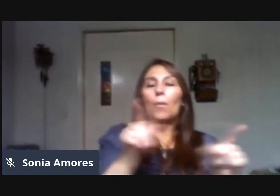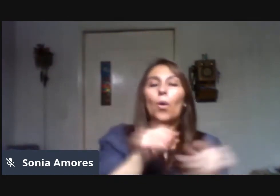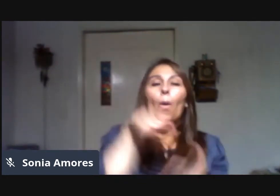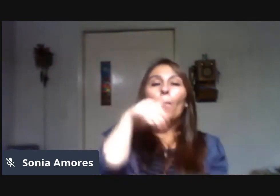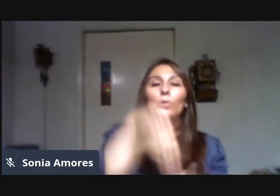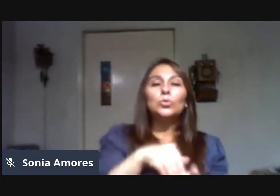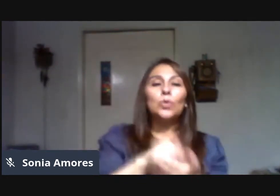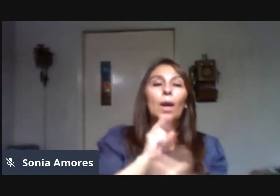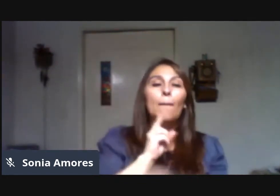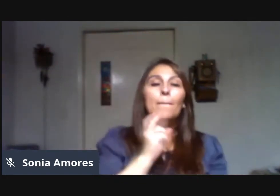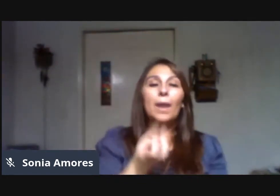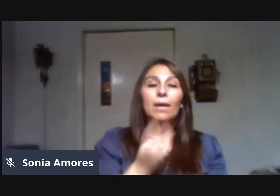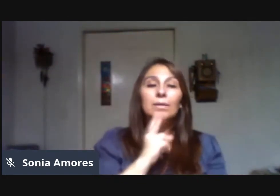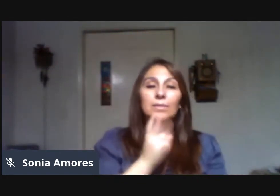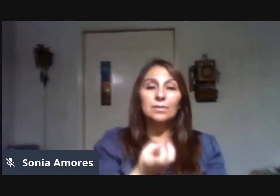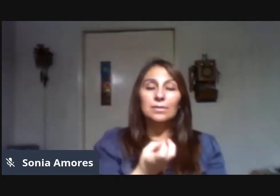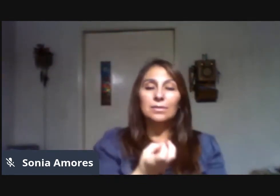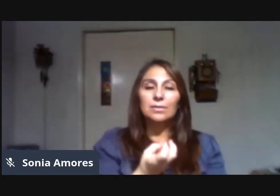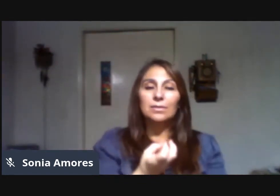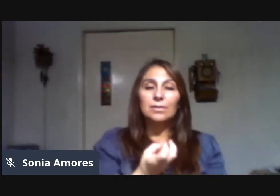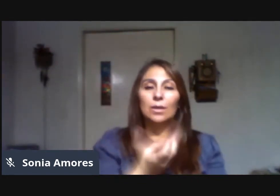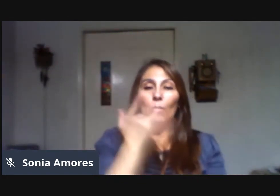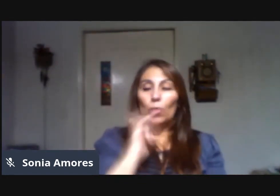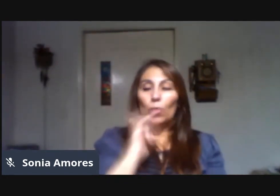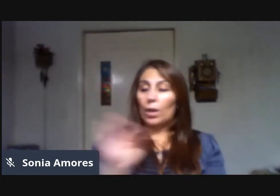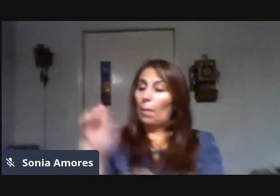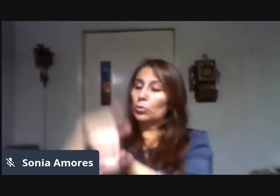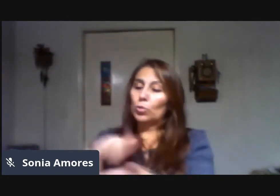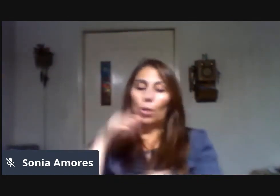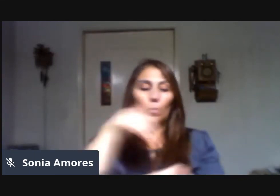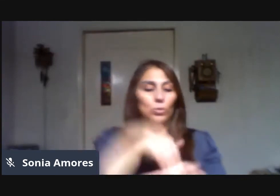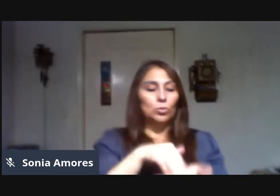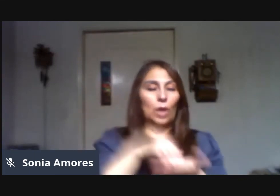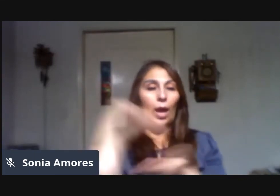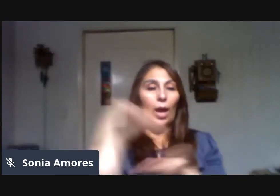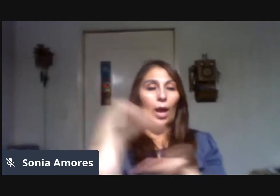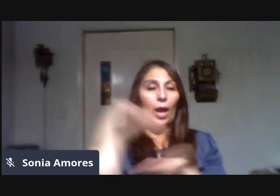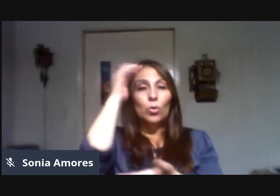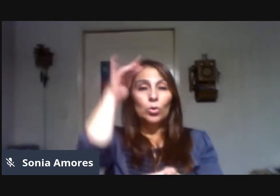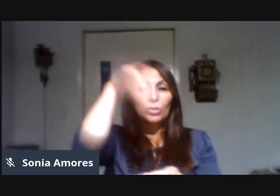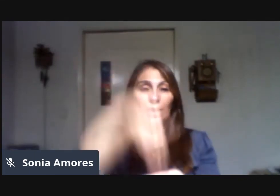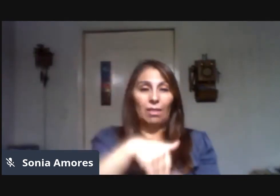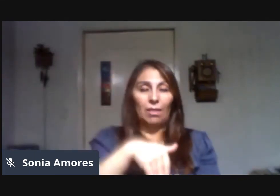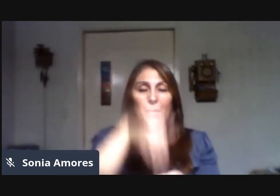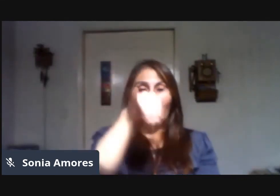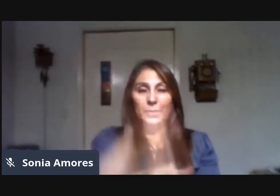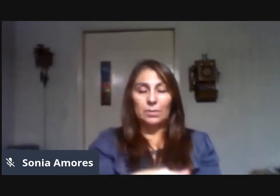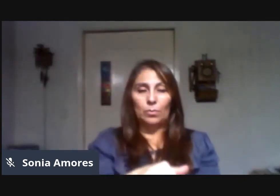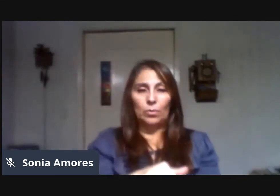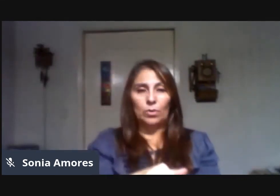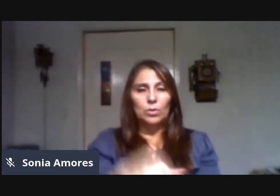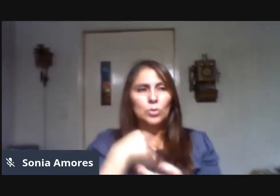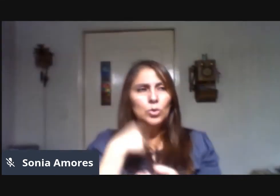dos casos son posturas eurocentradas. Estamos hablando desde lo común, pero